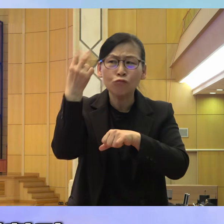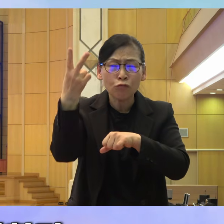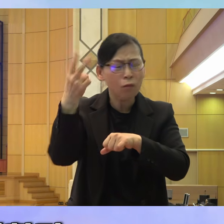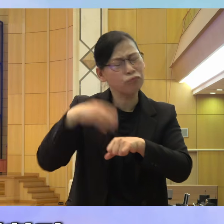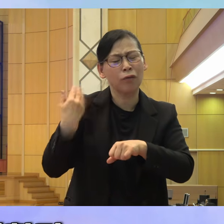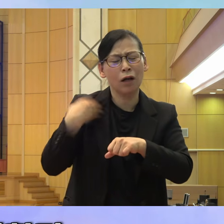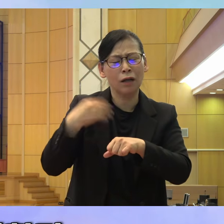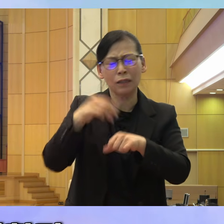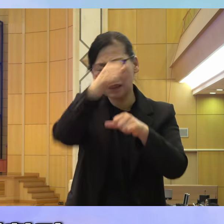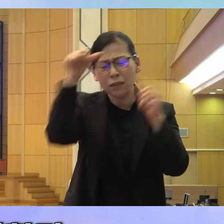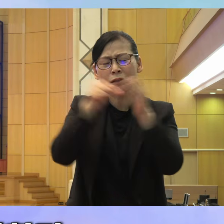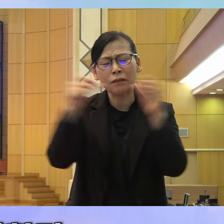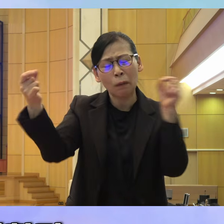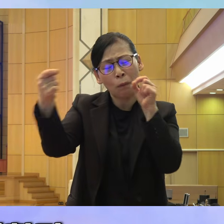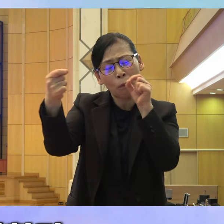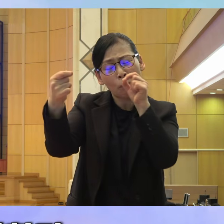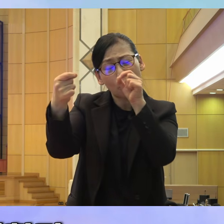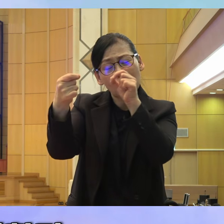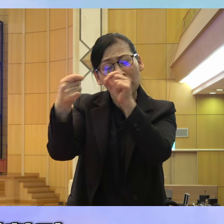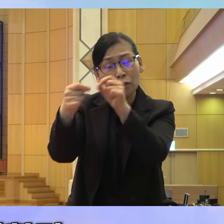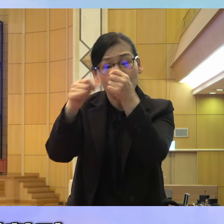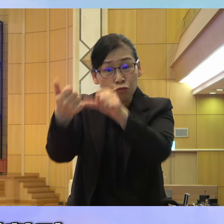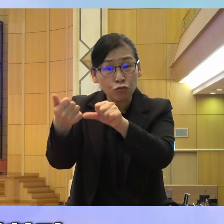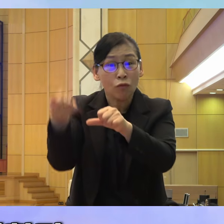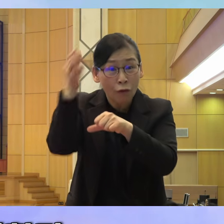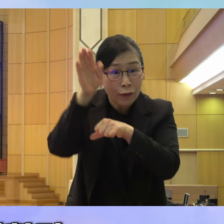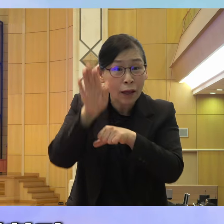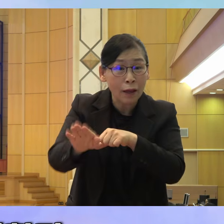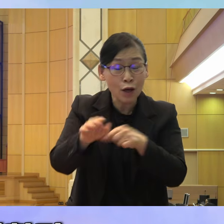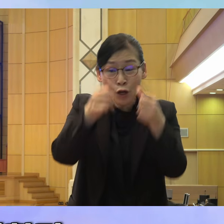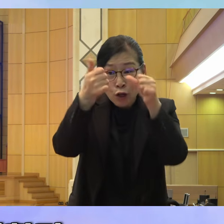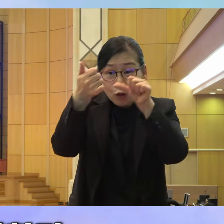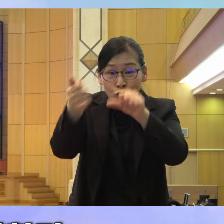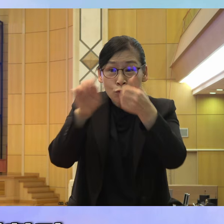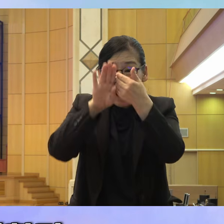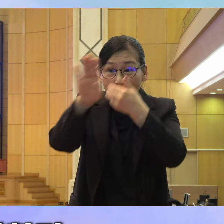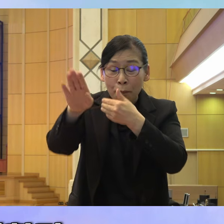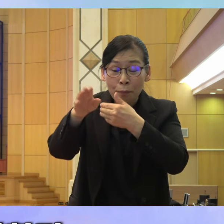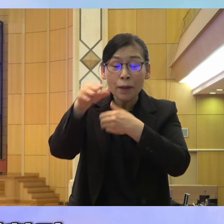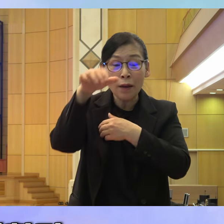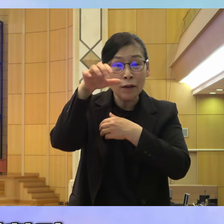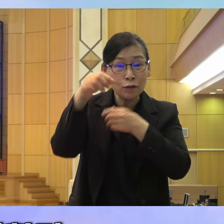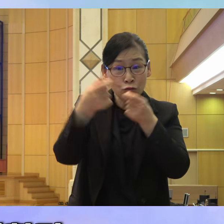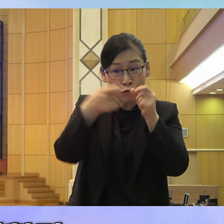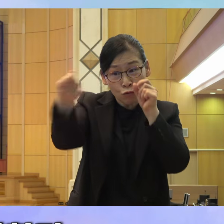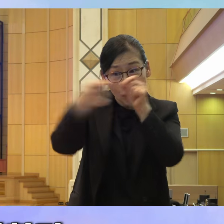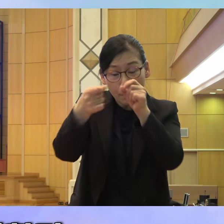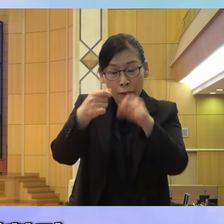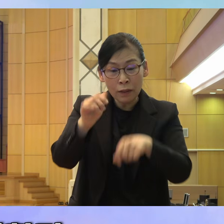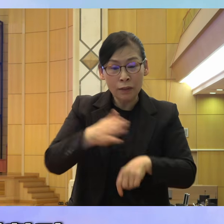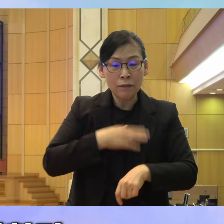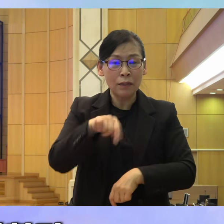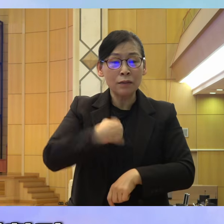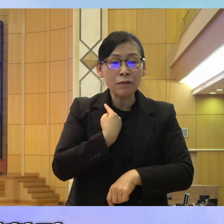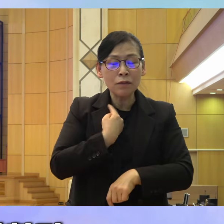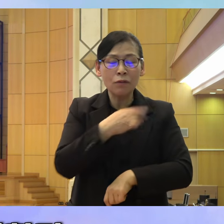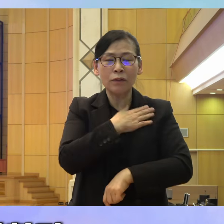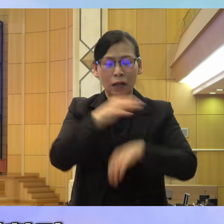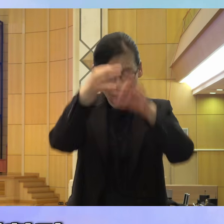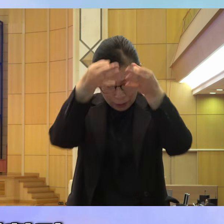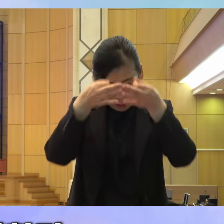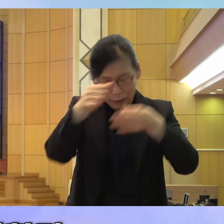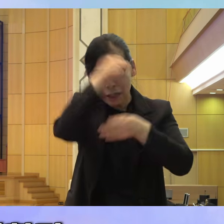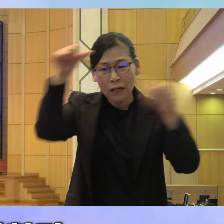죽을런지 곧 죽을 것인즉 죽음을 앞에다 두고 스스로